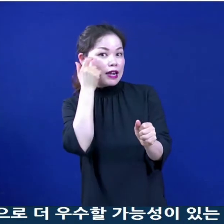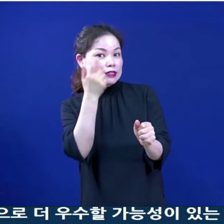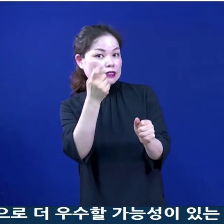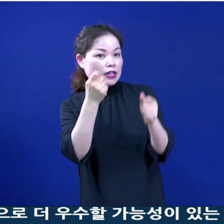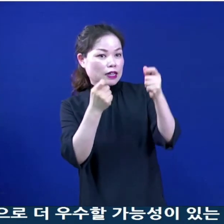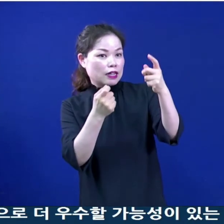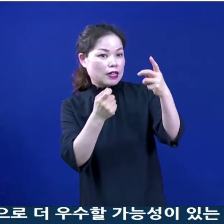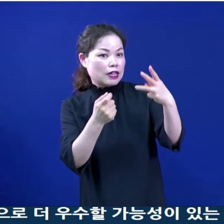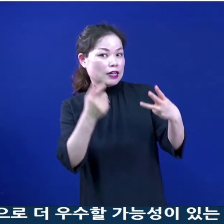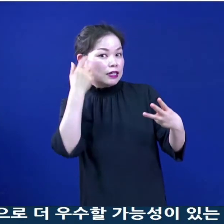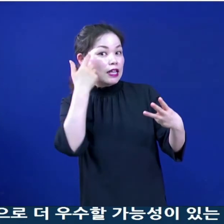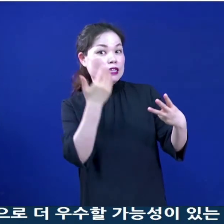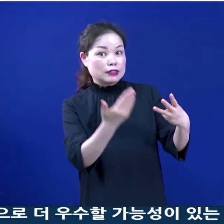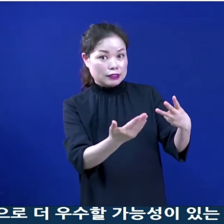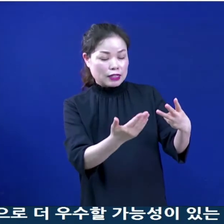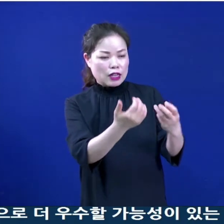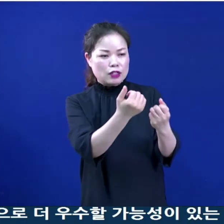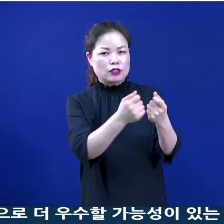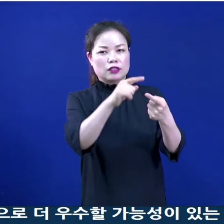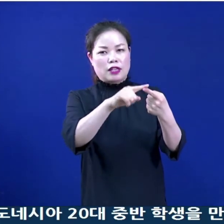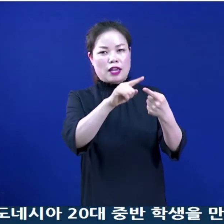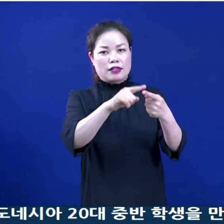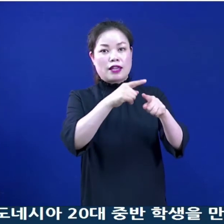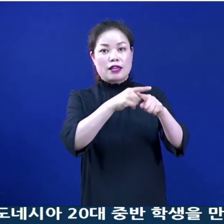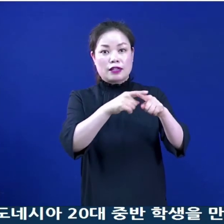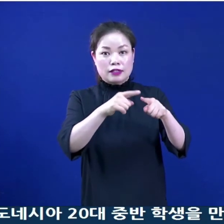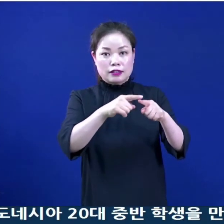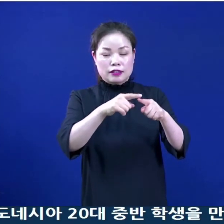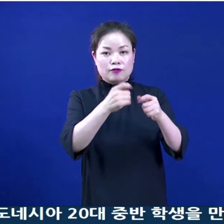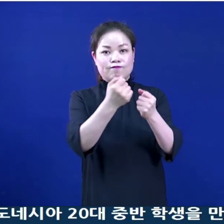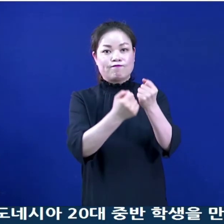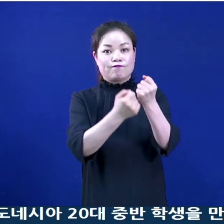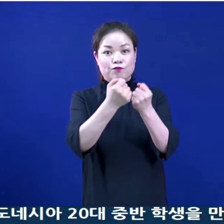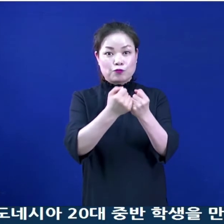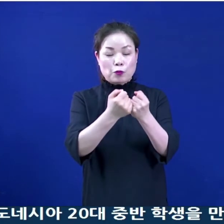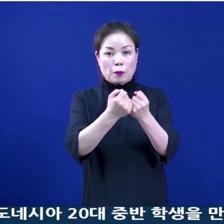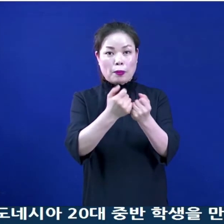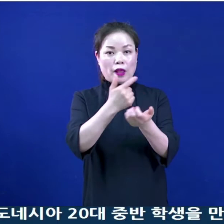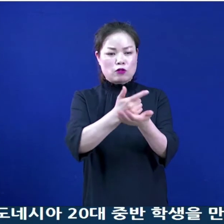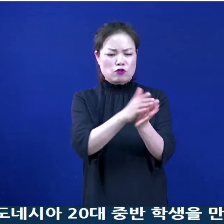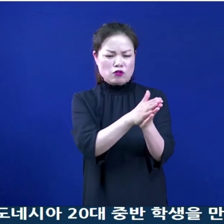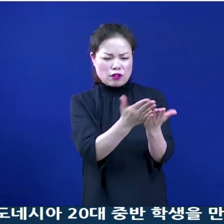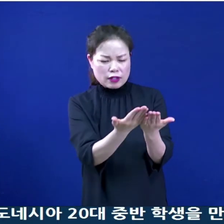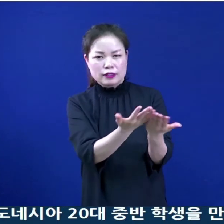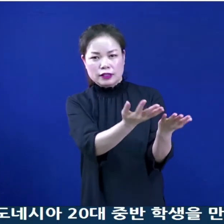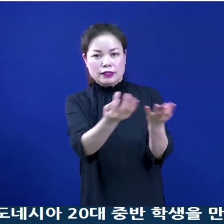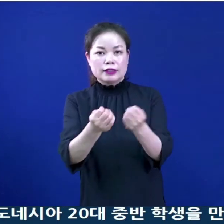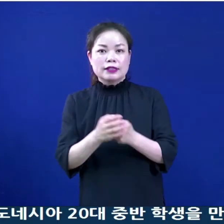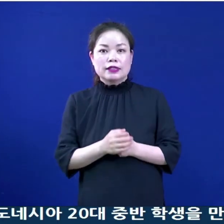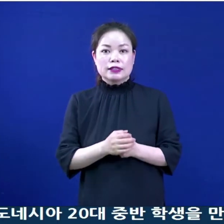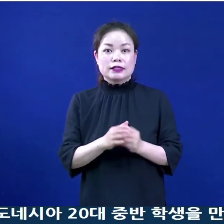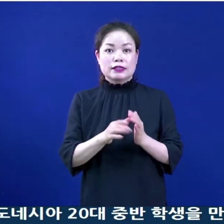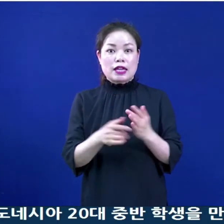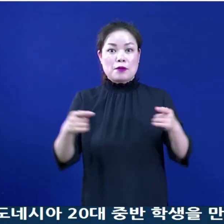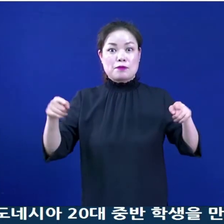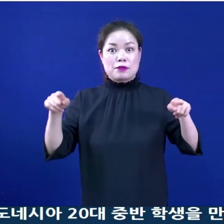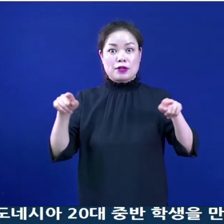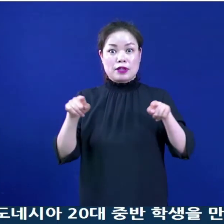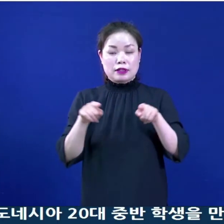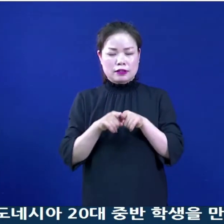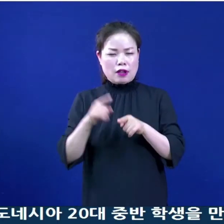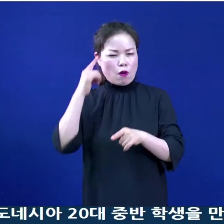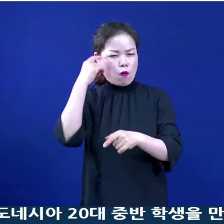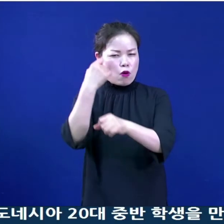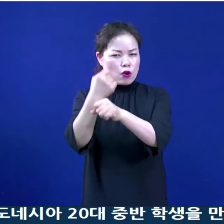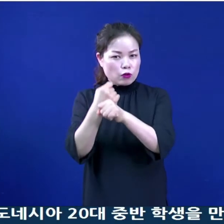이것을 설명하는 그런 이 논문이었습니다. 훨씬 다양한 논문이었는데 그때 같이 이 학생이랑